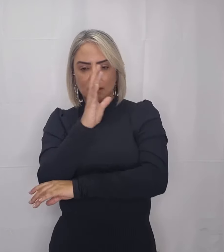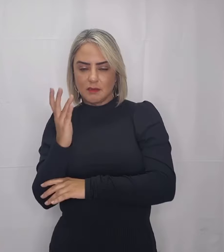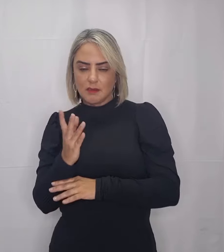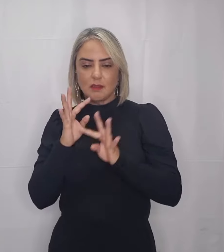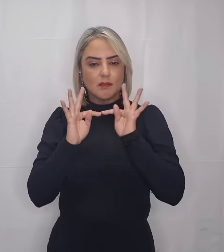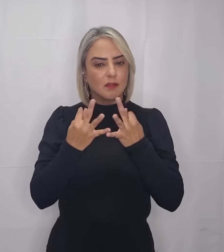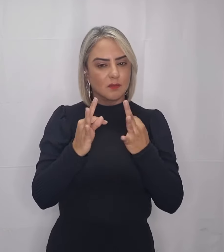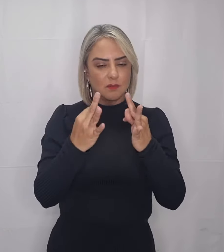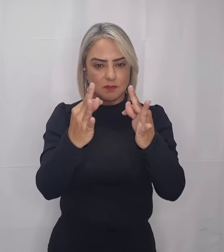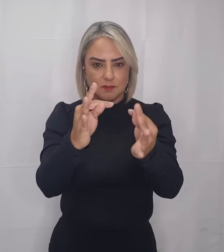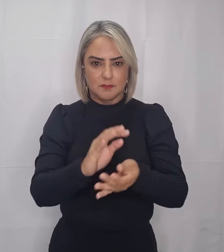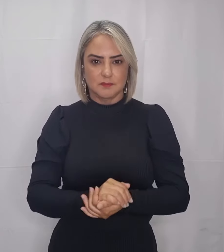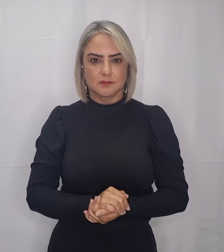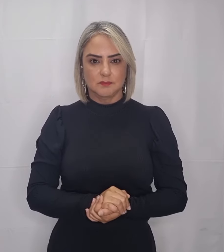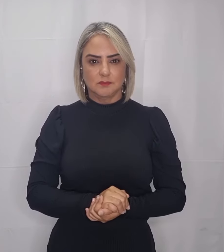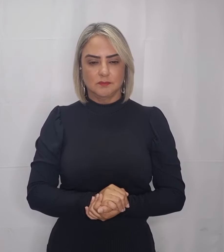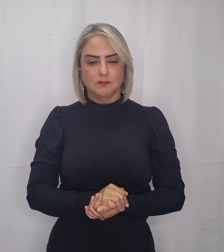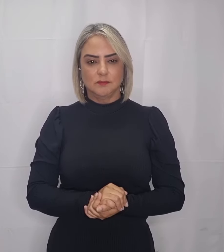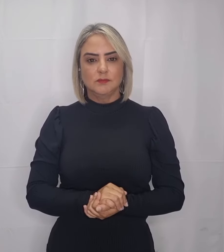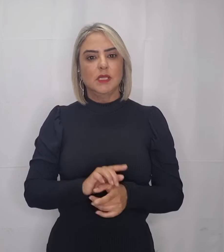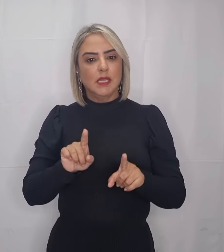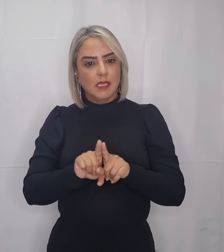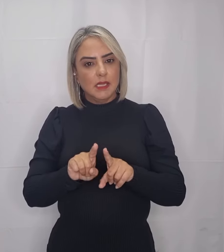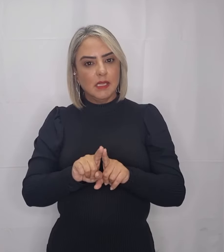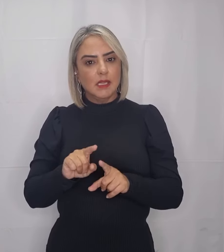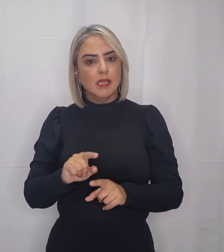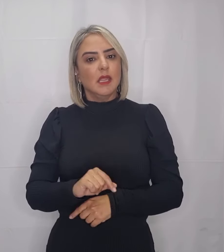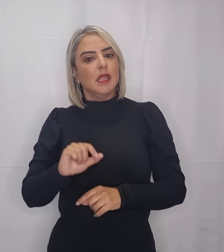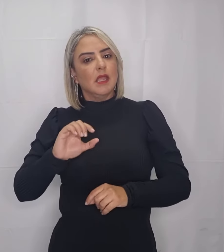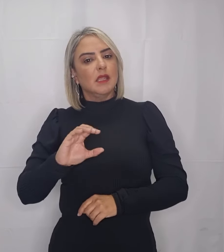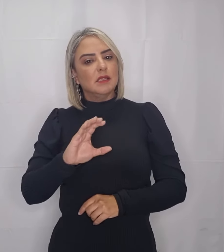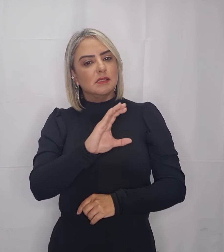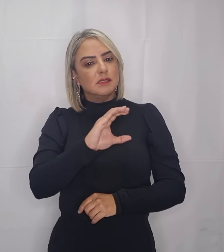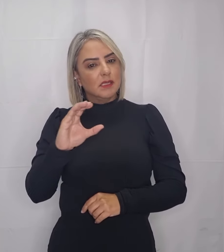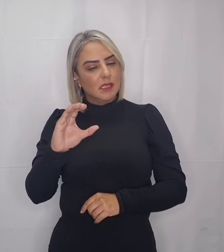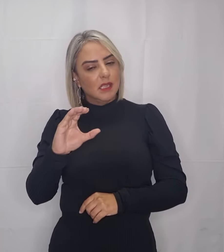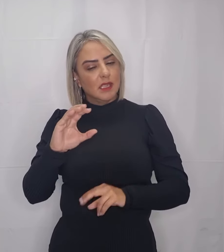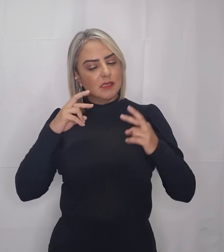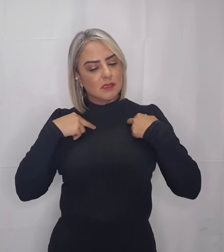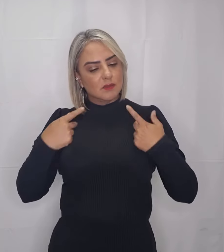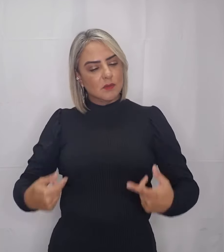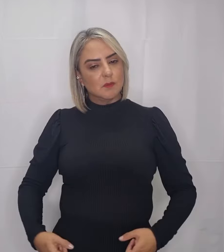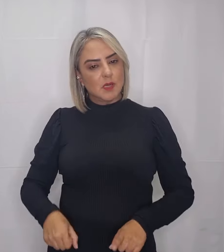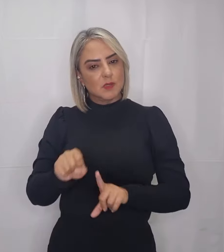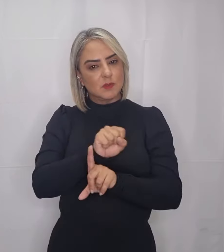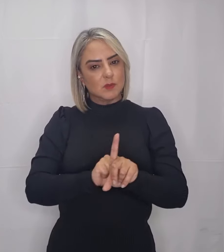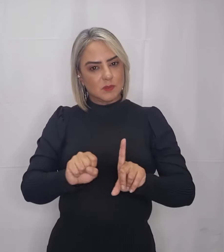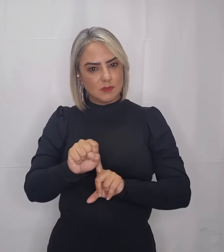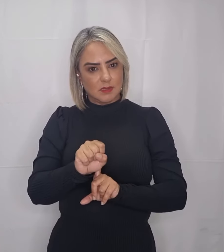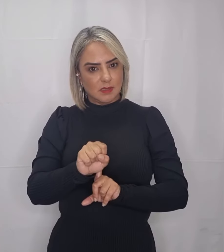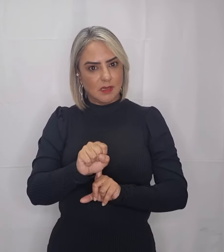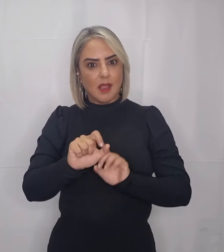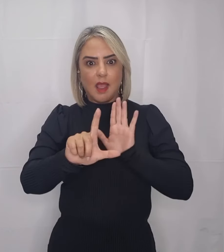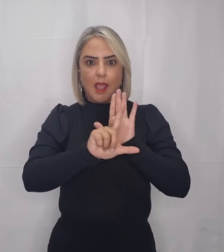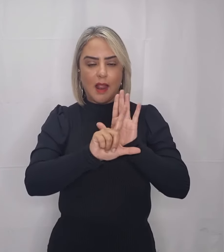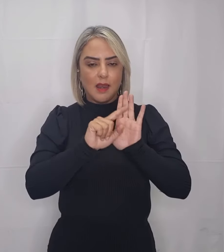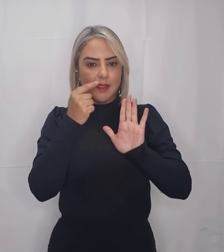tecnologias, e ciências humanas e sociais aplicadas. A lei prevê que os alunos